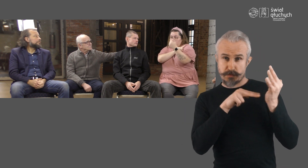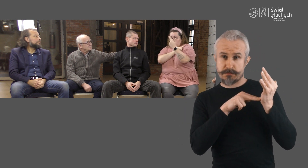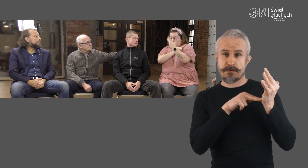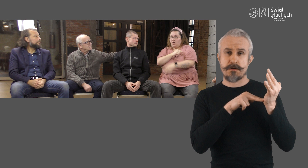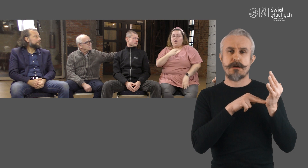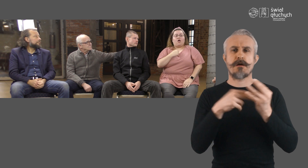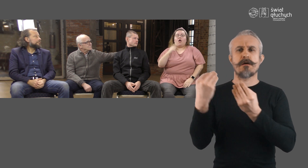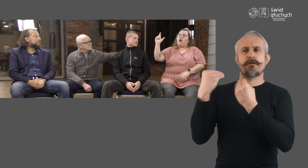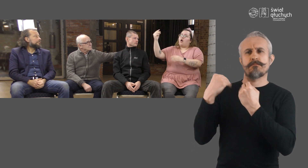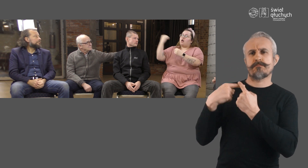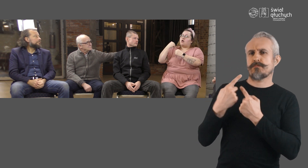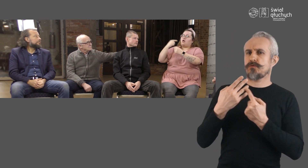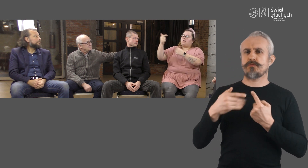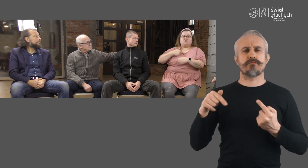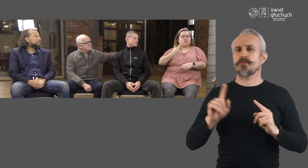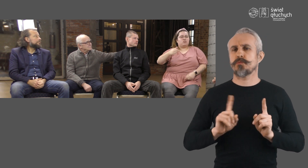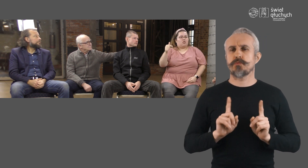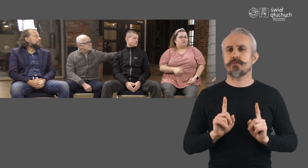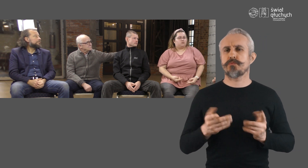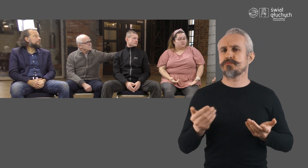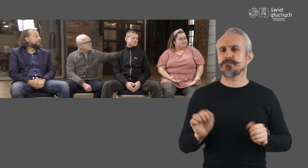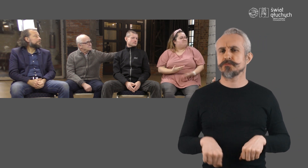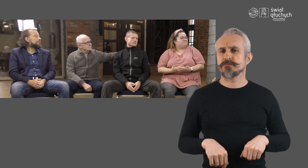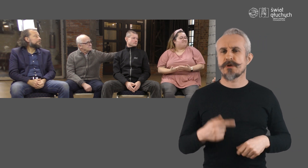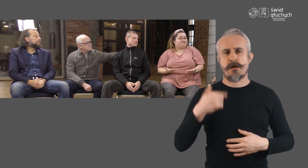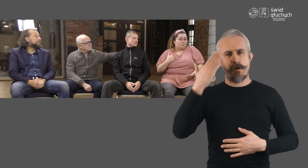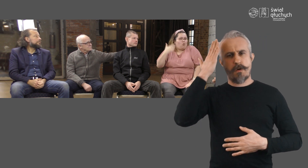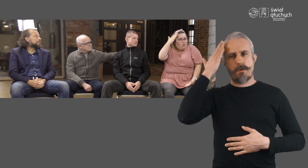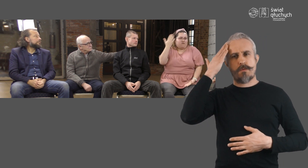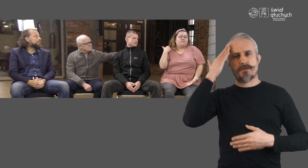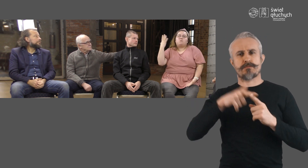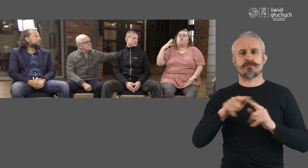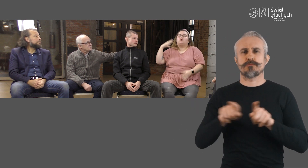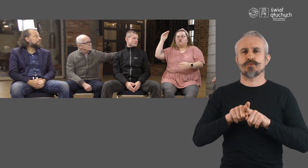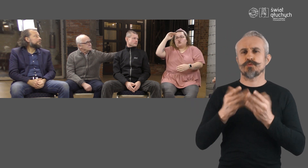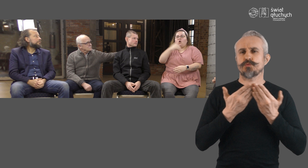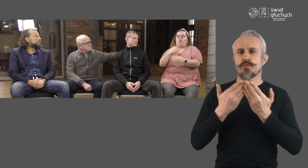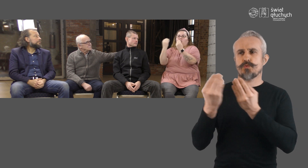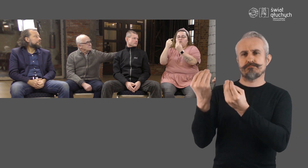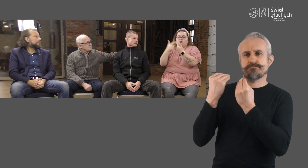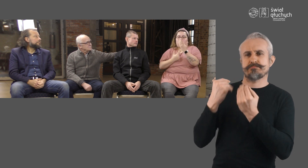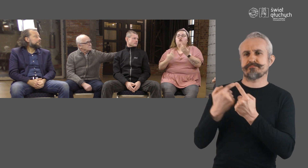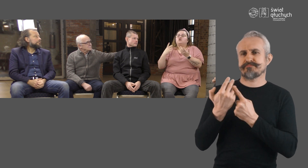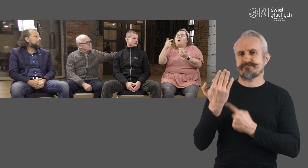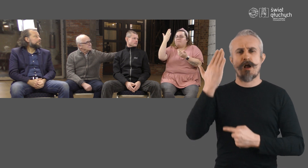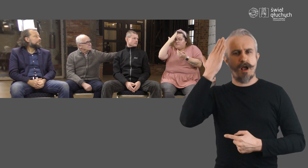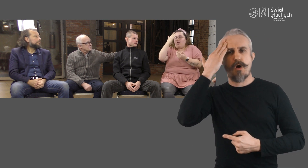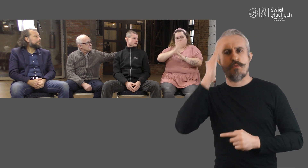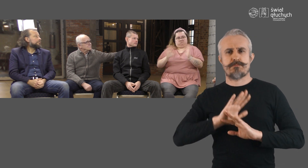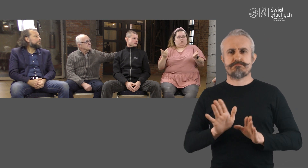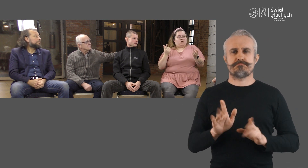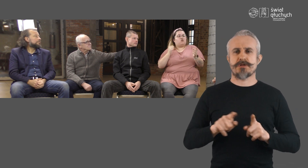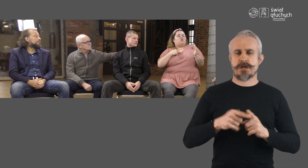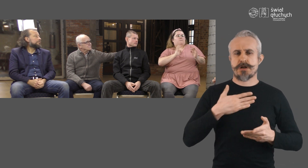pamiętaj, musisz tego pilnować, a rodzice do mnie nie muszą, ponieważ szkoła mnie